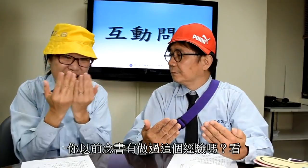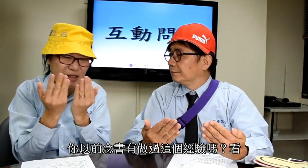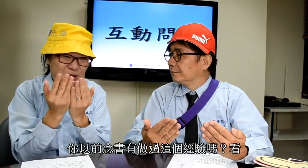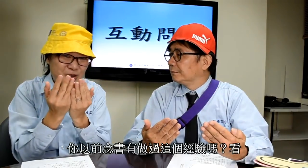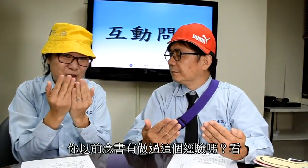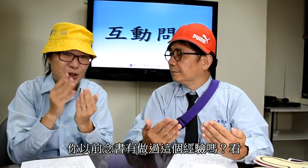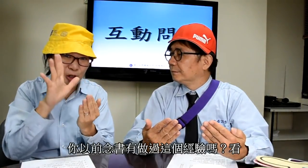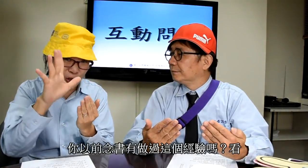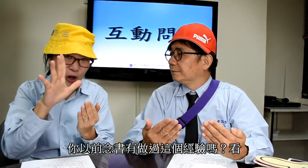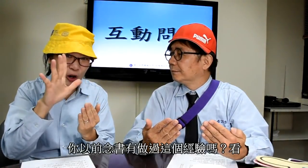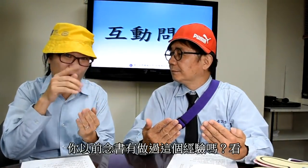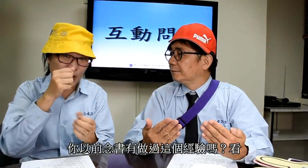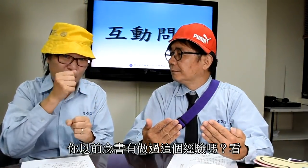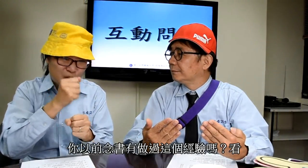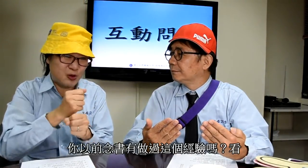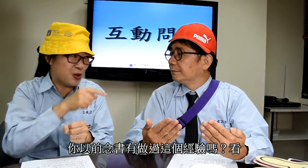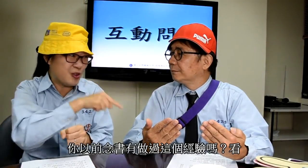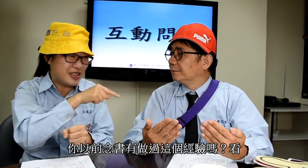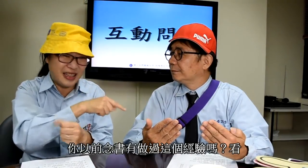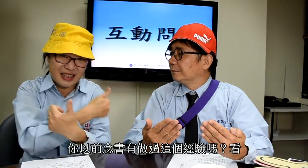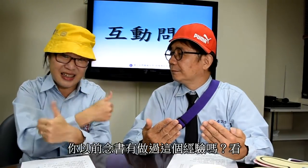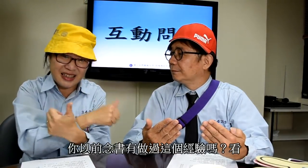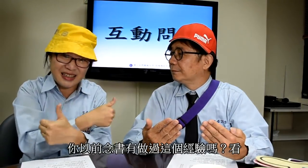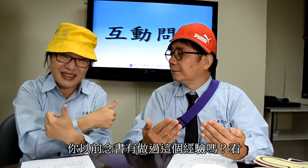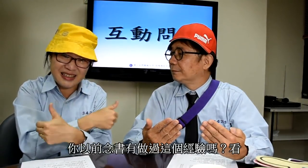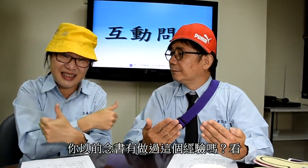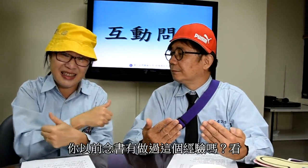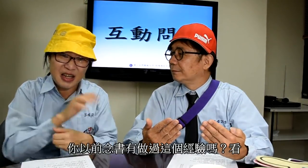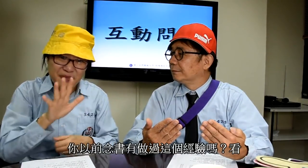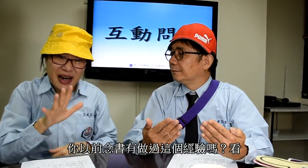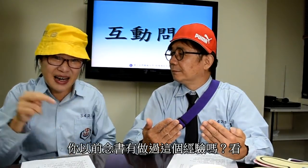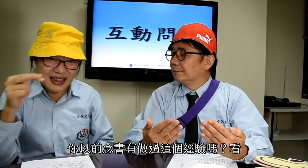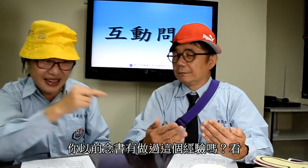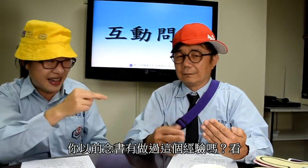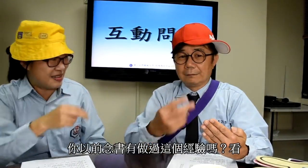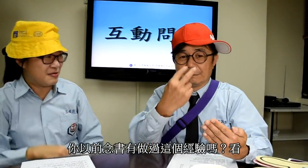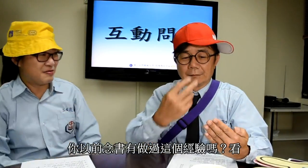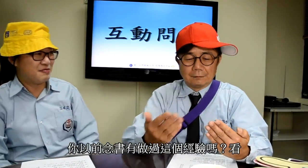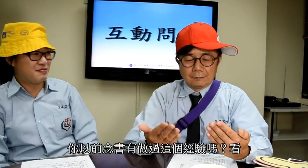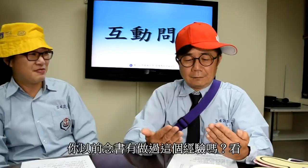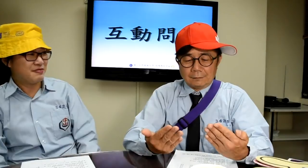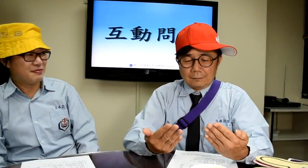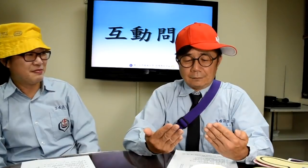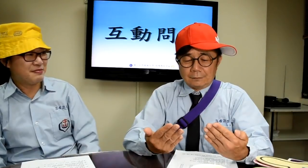书有做过这个经验吗？看，